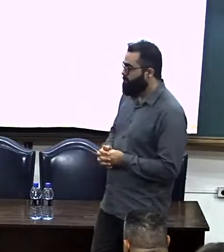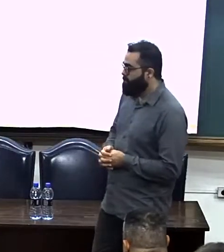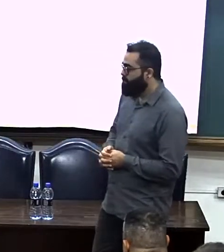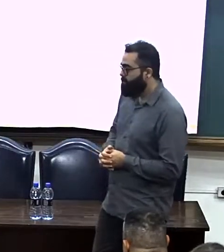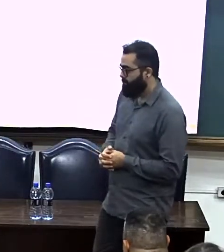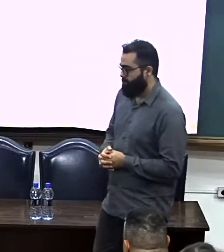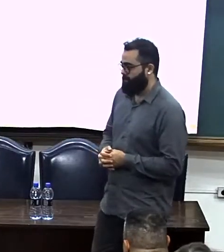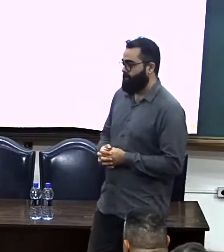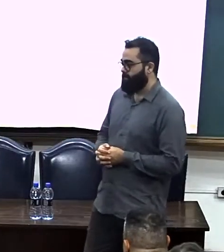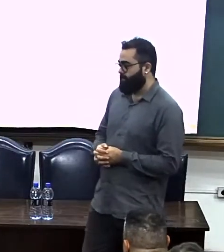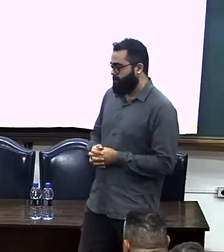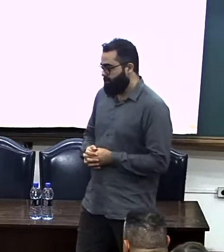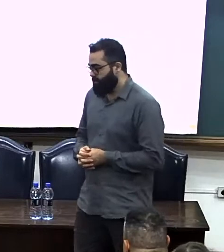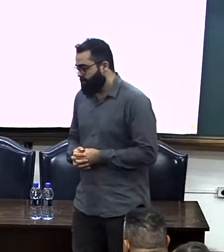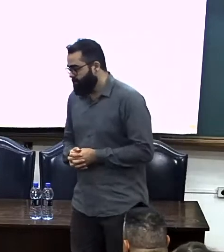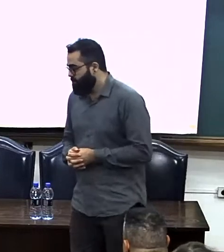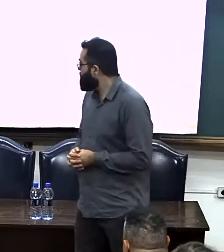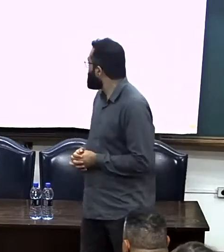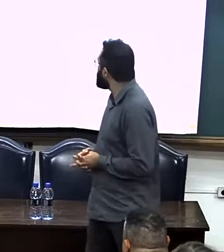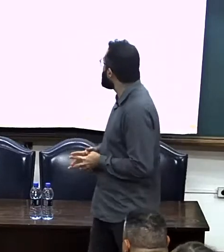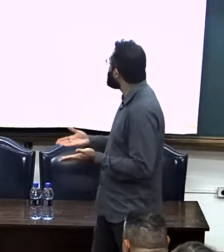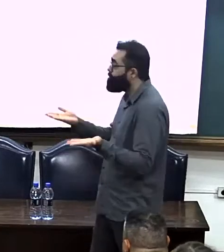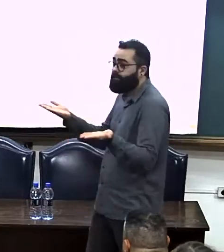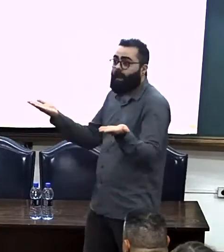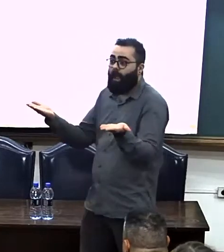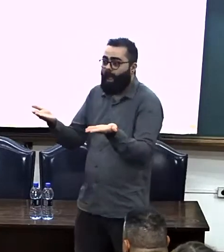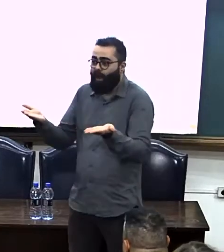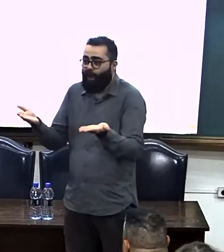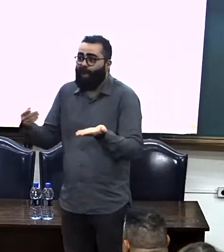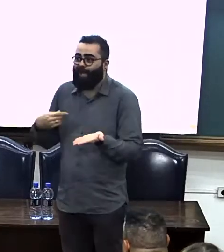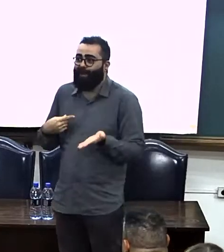Okay, now we're getting to the hard part.